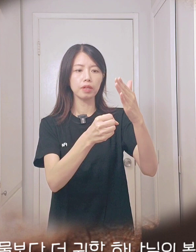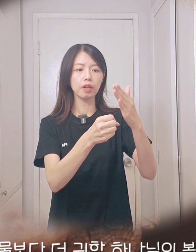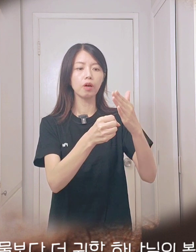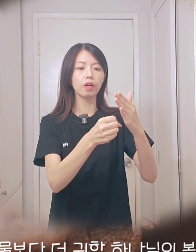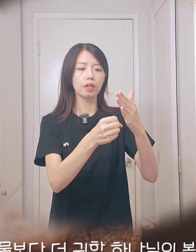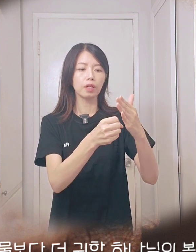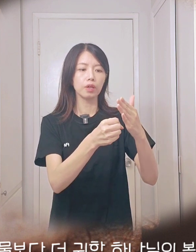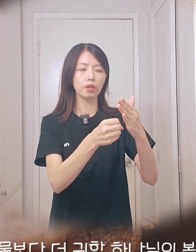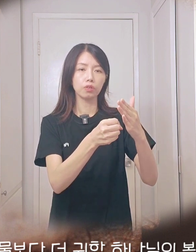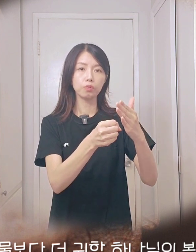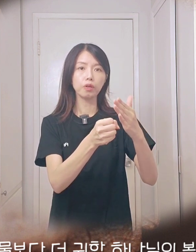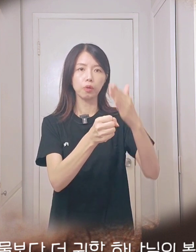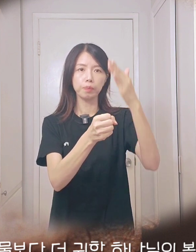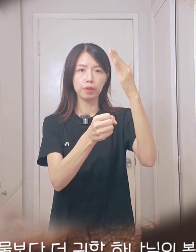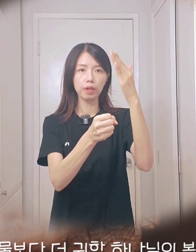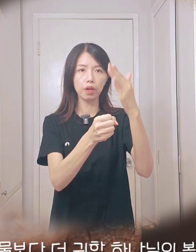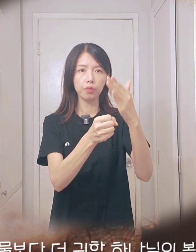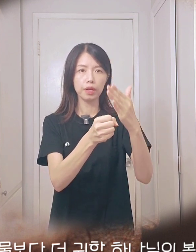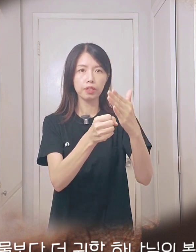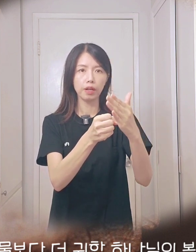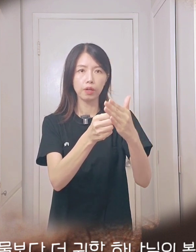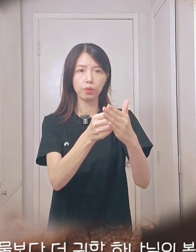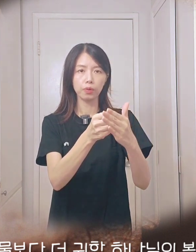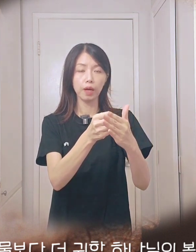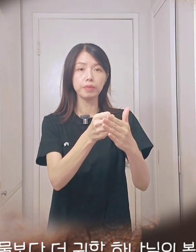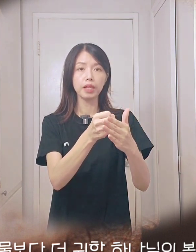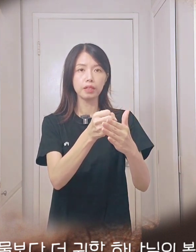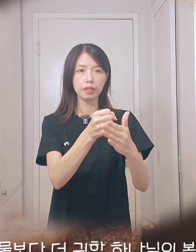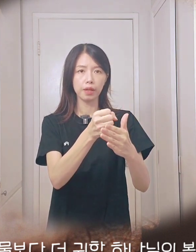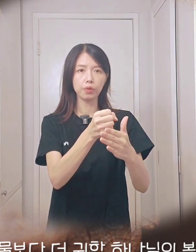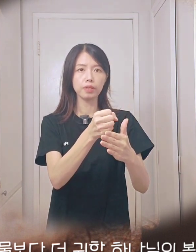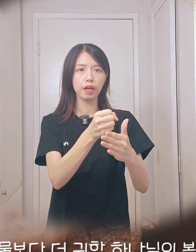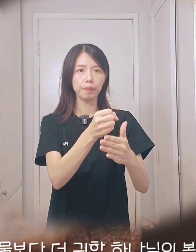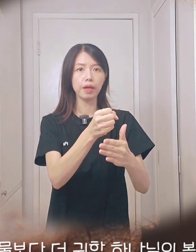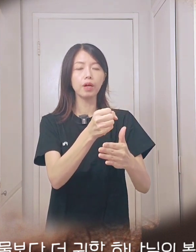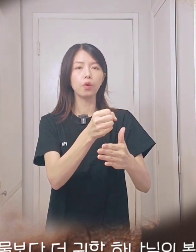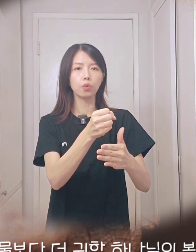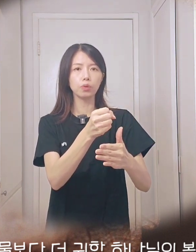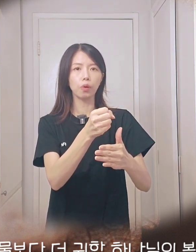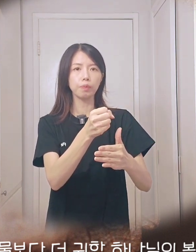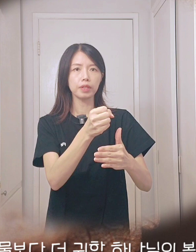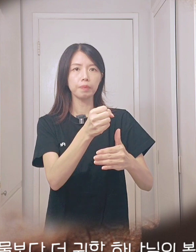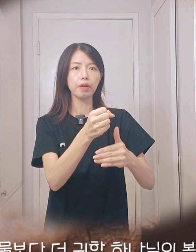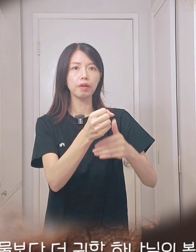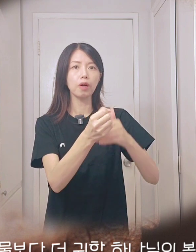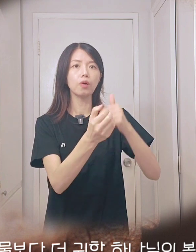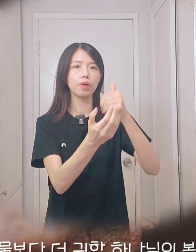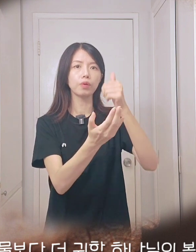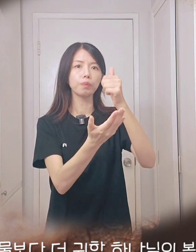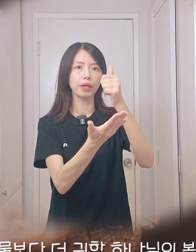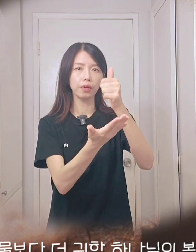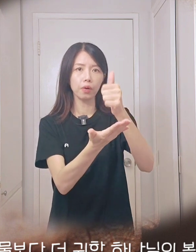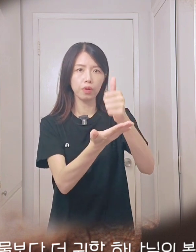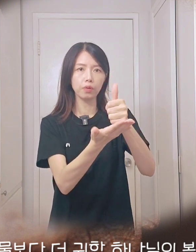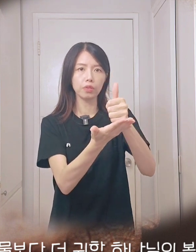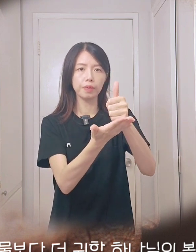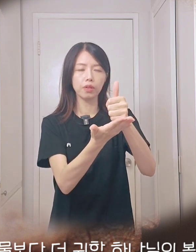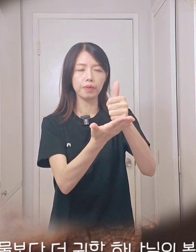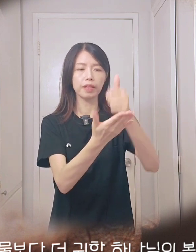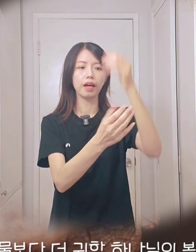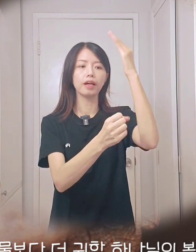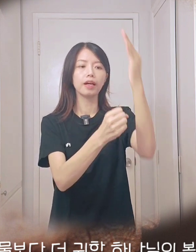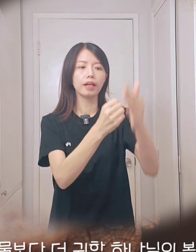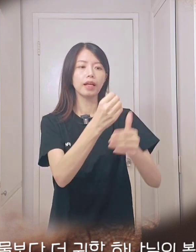손을 펴셔서 이 주먹 옆을 위에서 아래로 감싸듯이 내려오신 다음에 오른손 엄지를 펴서 왼손 바닥에